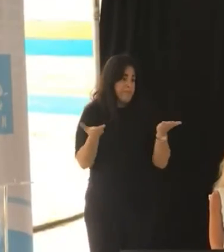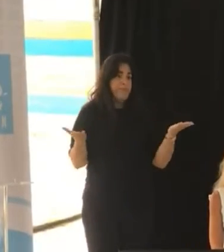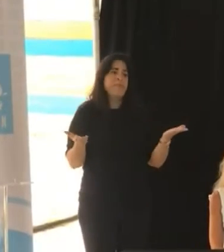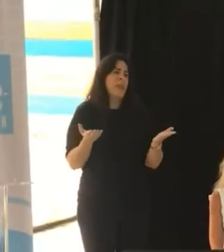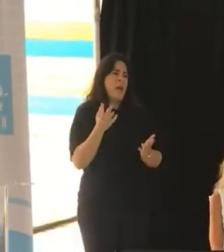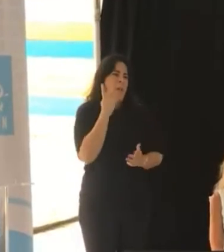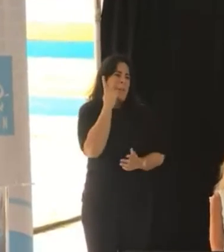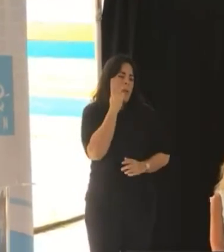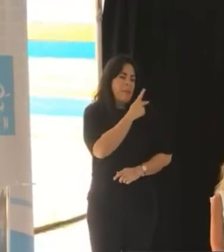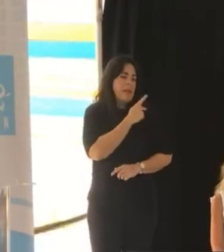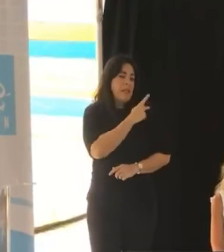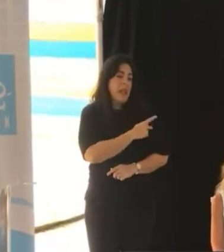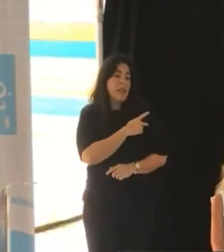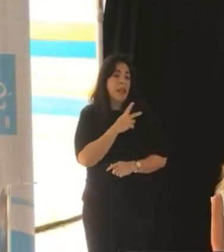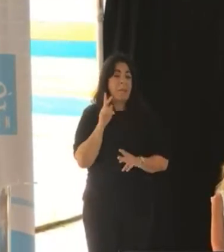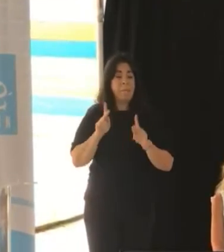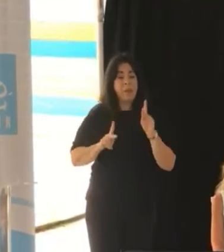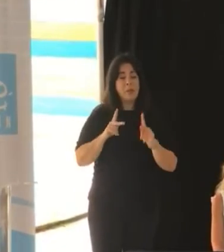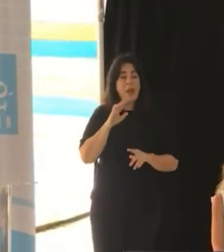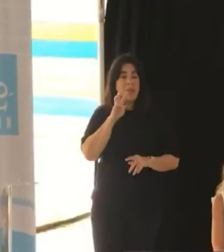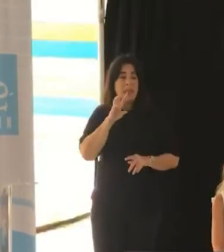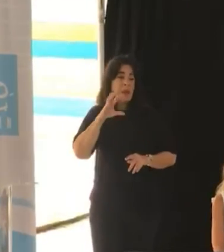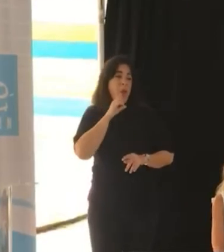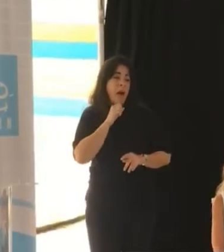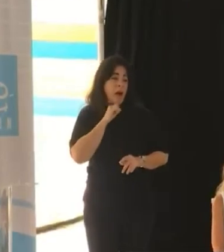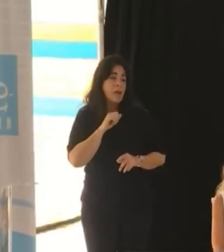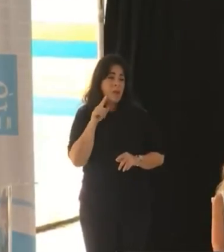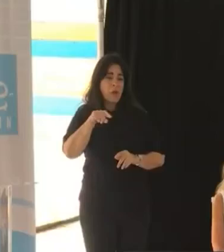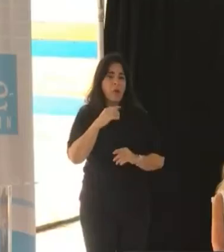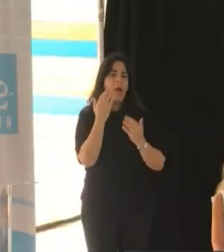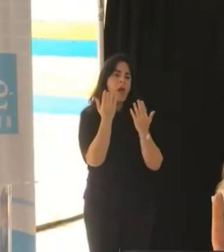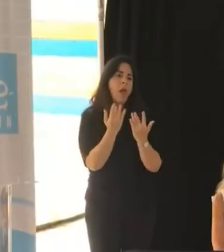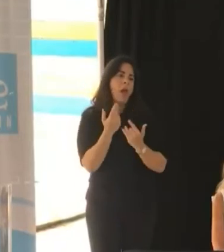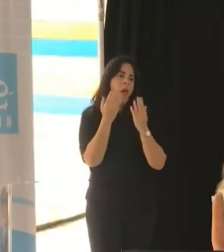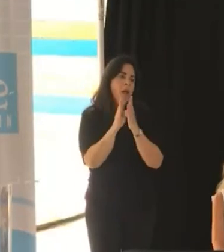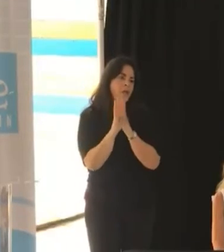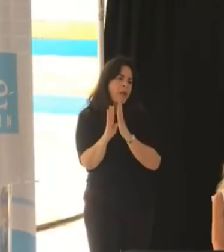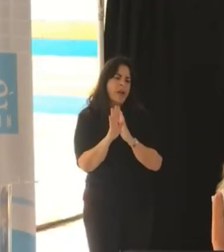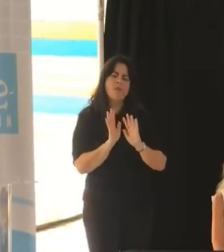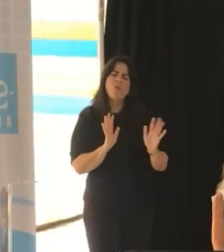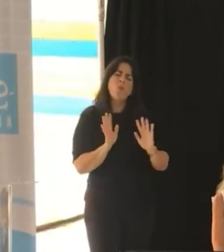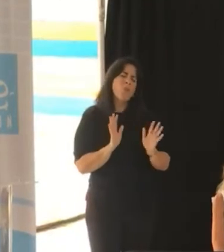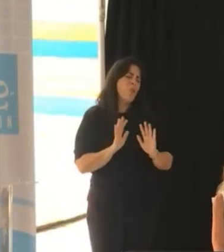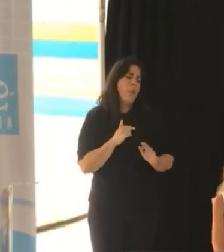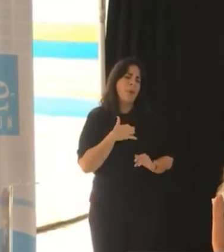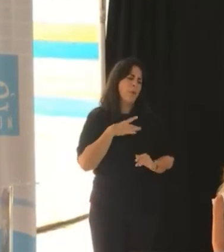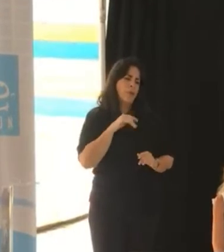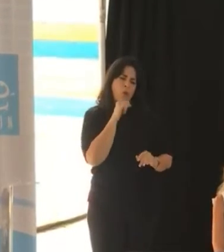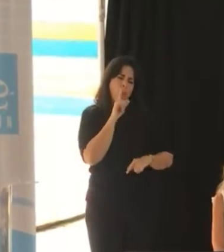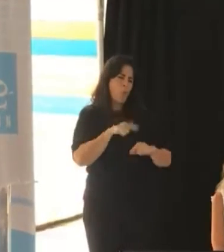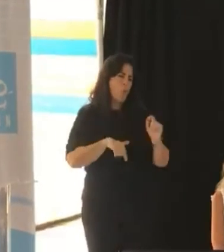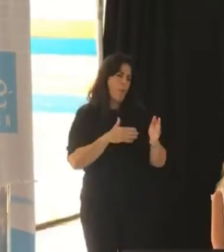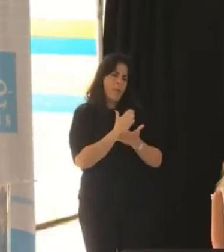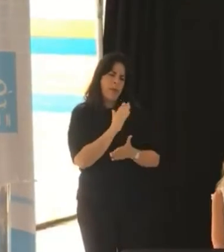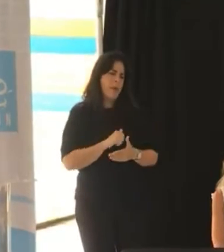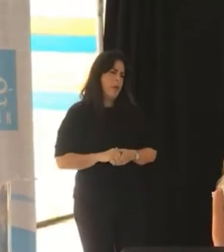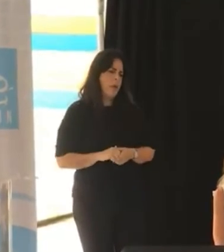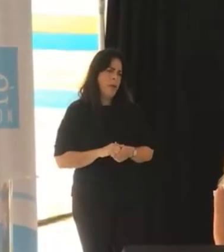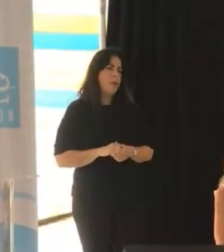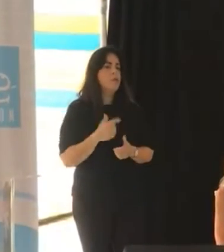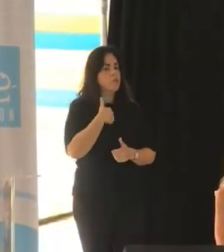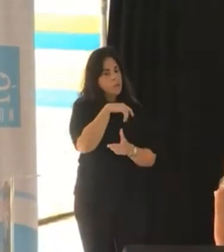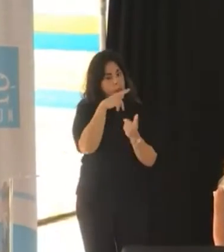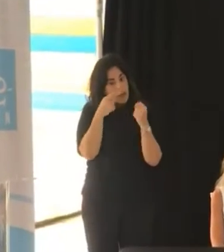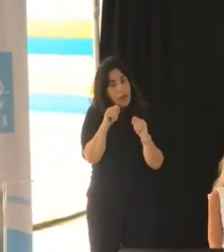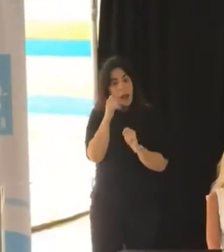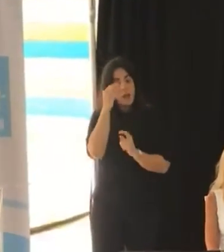un paciente de 65 años haciendo una fila por una vacuna. Eso a mí no puede ser, yo no lo puedo permitir. Y por eso es que hemos tratado de nuestra